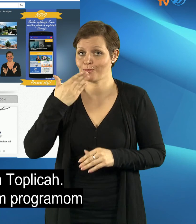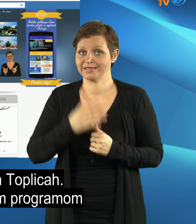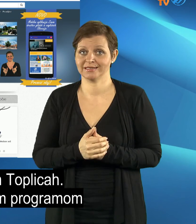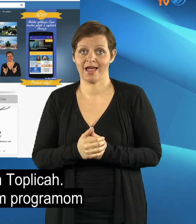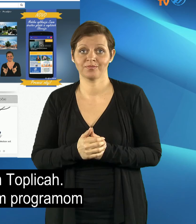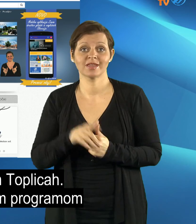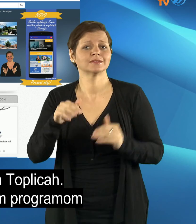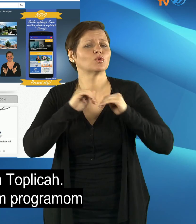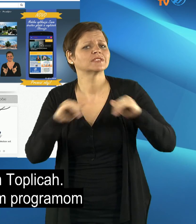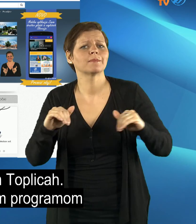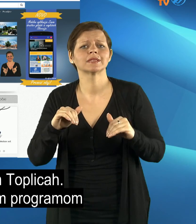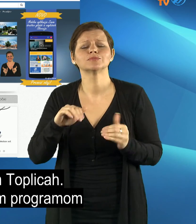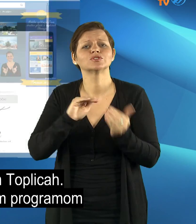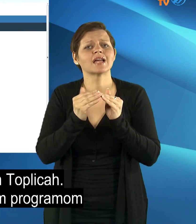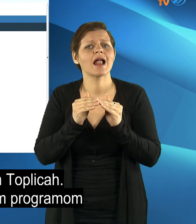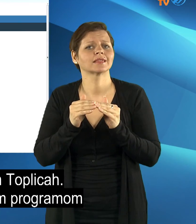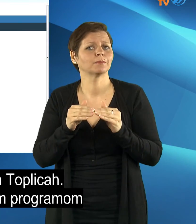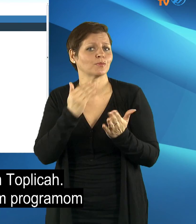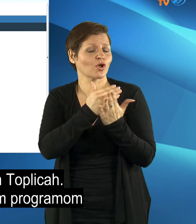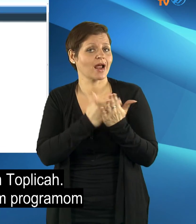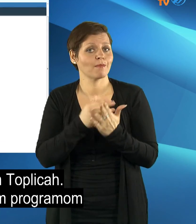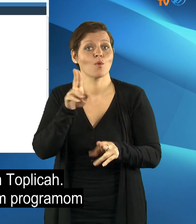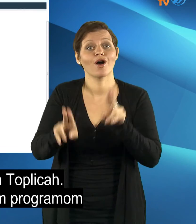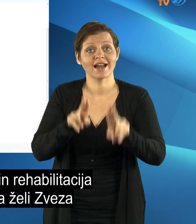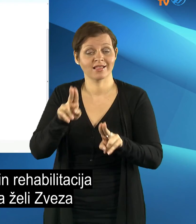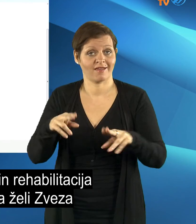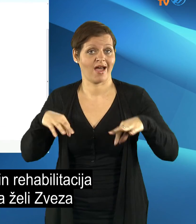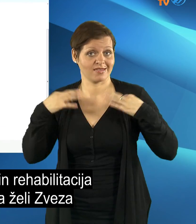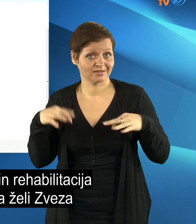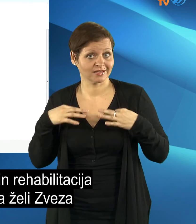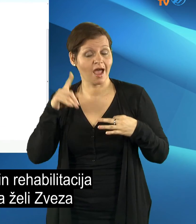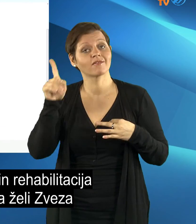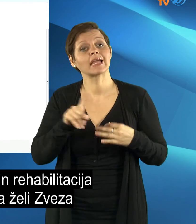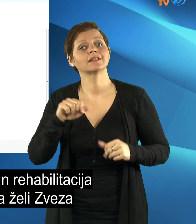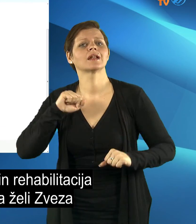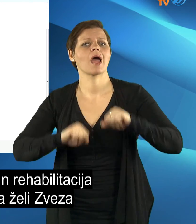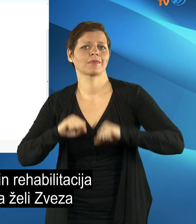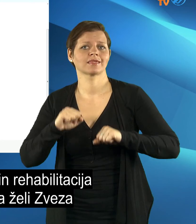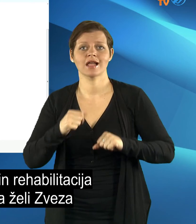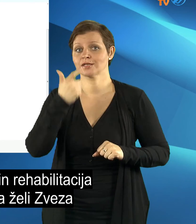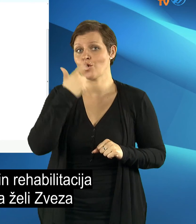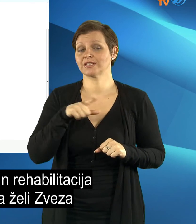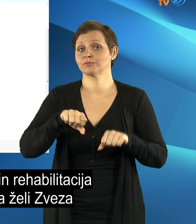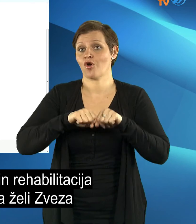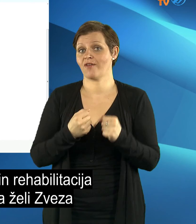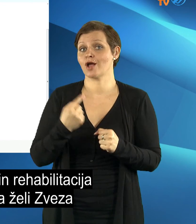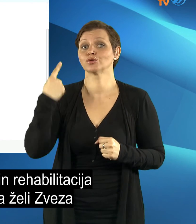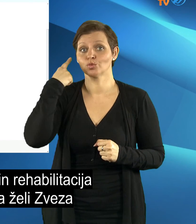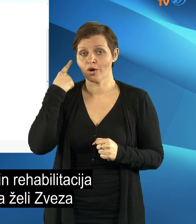Fjesi in Moravskih Toplicah. S posebnim socialnim programom ohranjevanje zdravja in rehabilitacija oseb